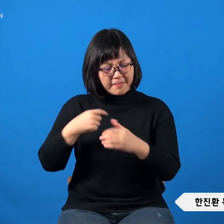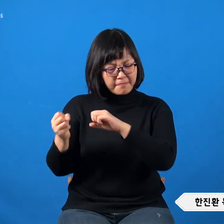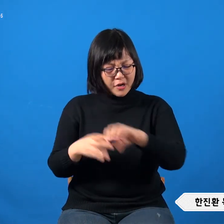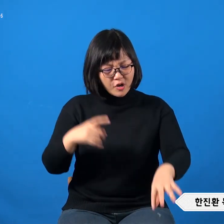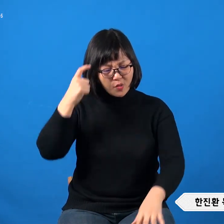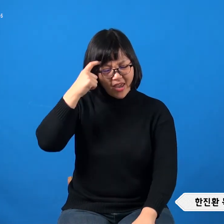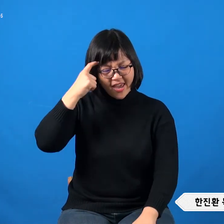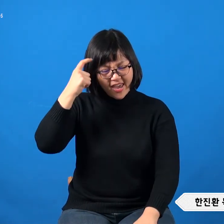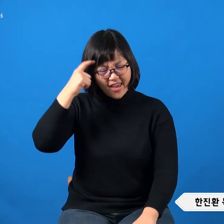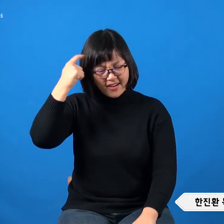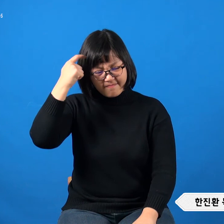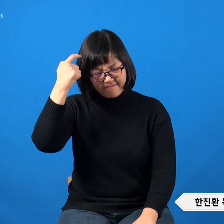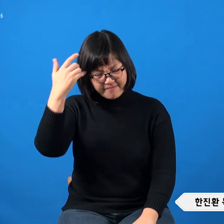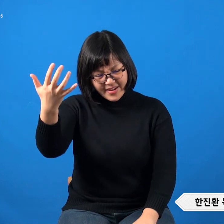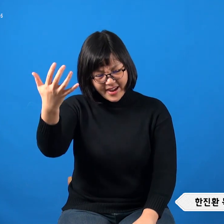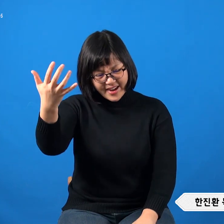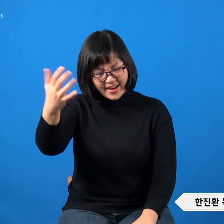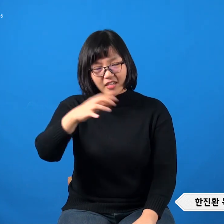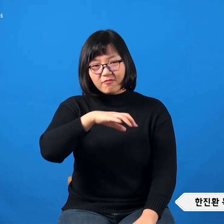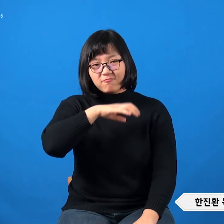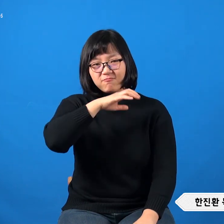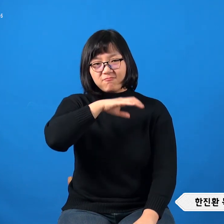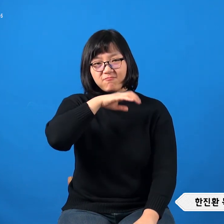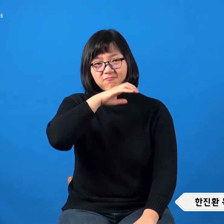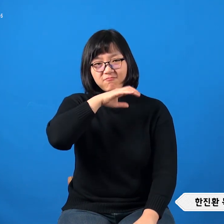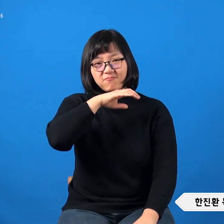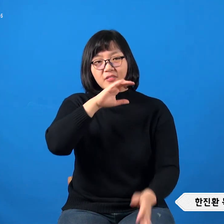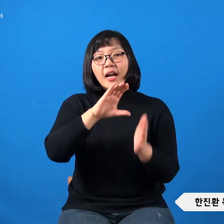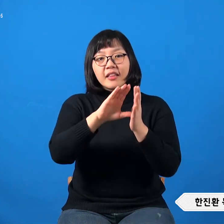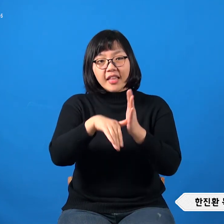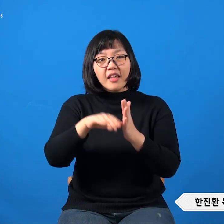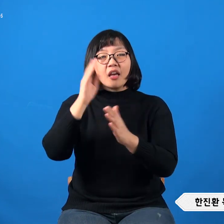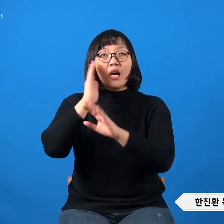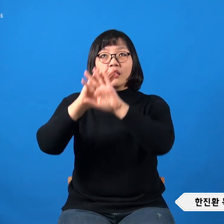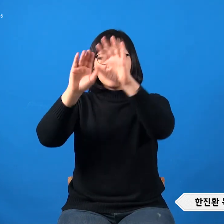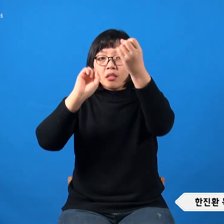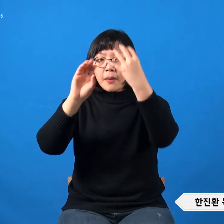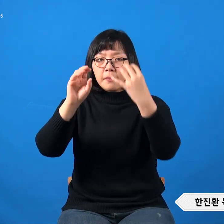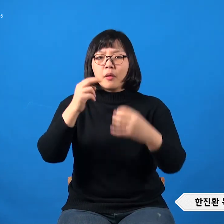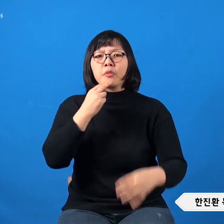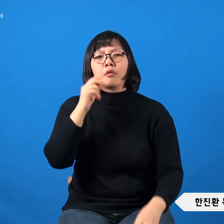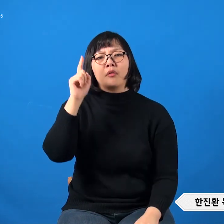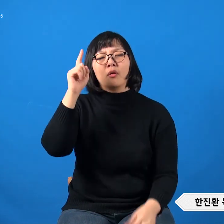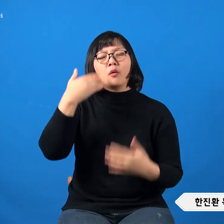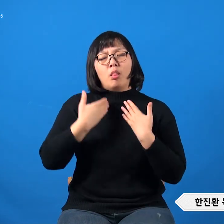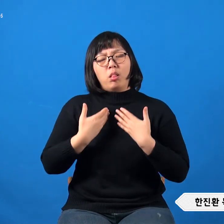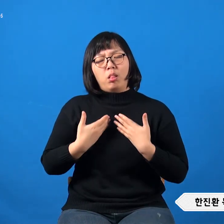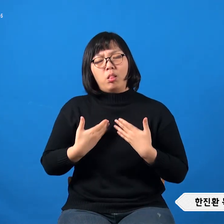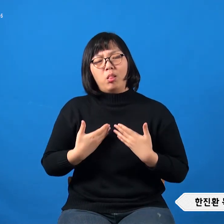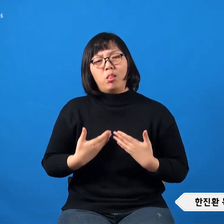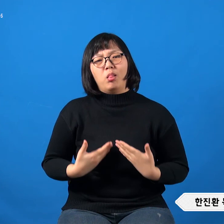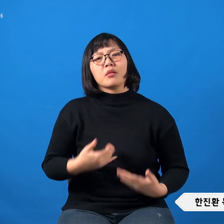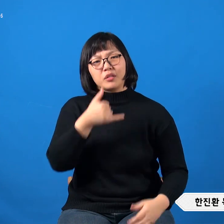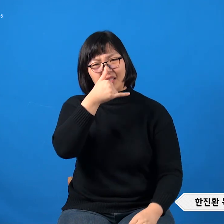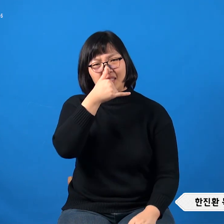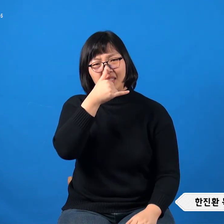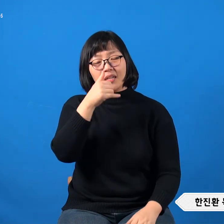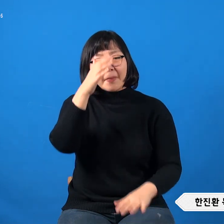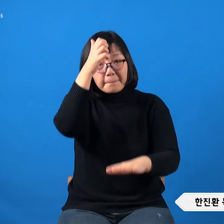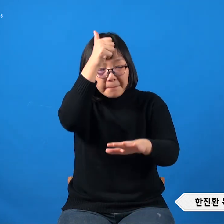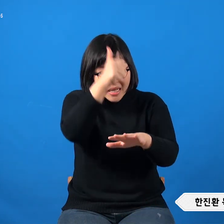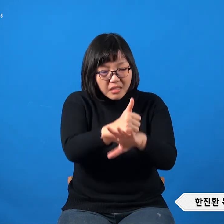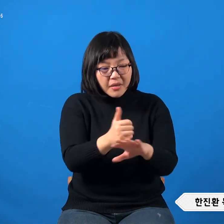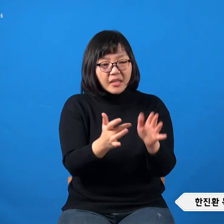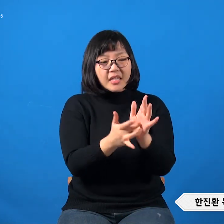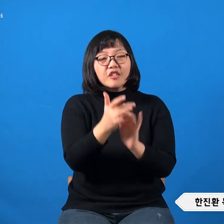버리시나이까 절규하시지만은 하늘은 묵묵부답이죠. 예수님이 마침내 운명하시는데